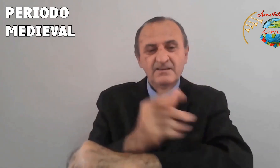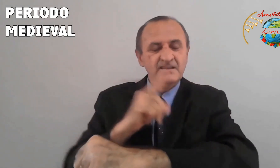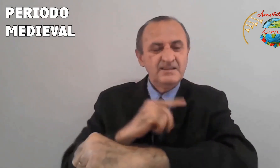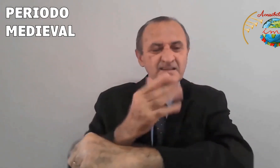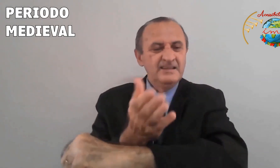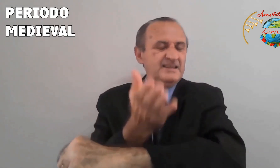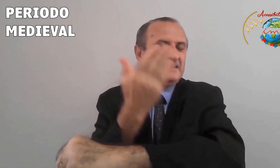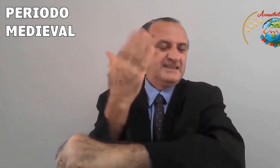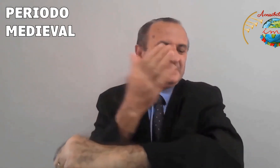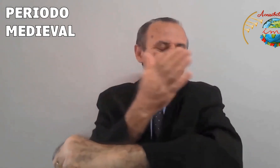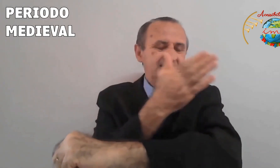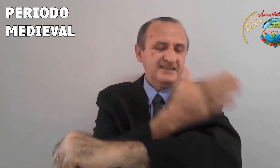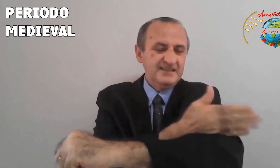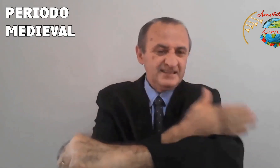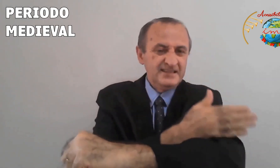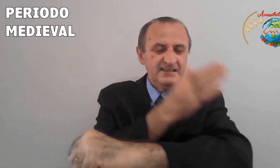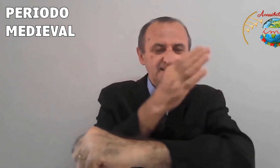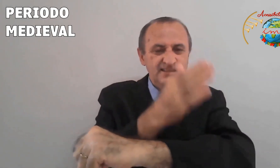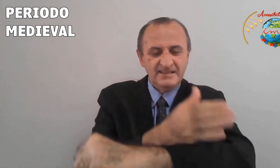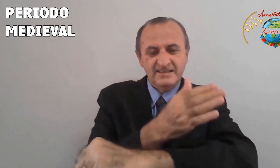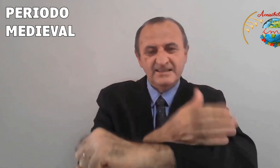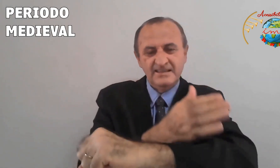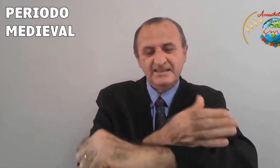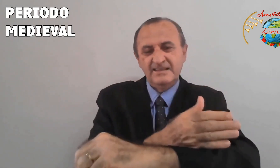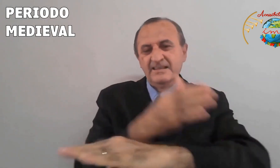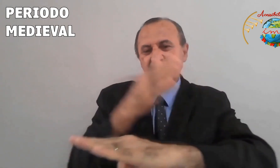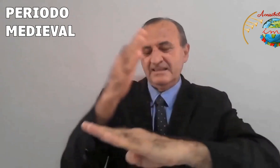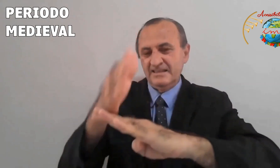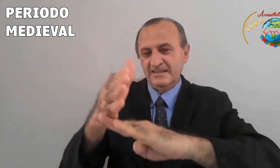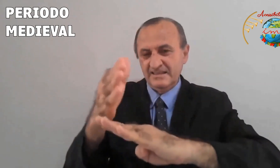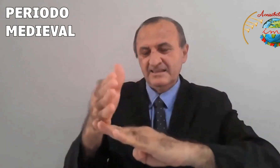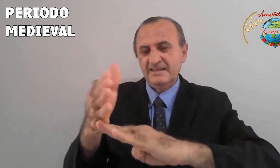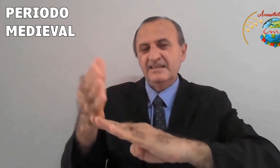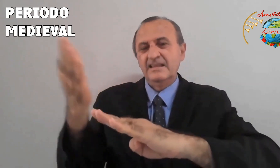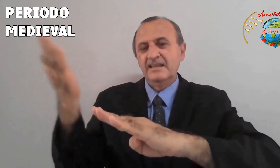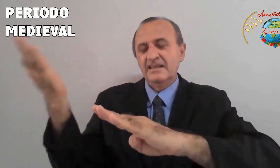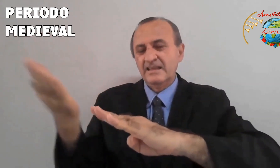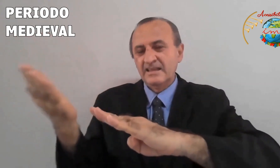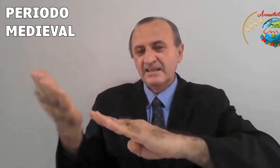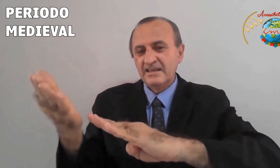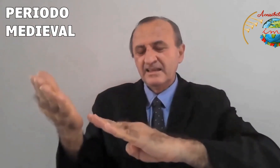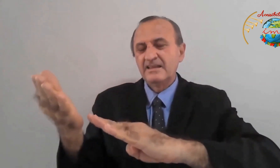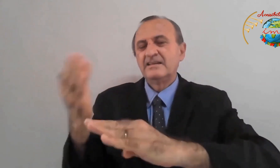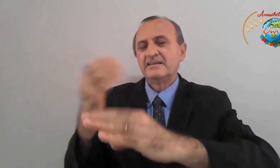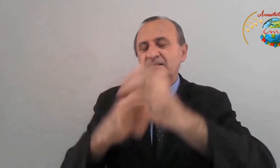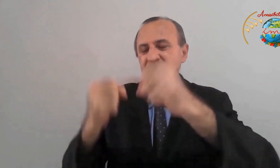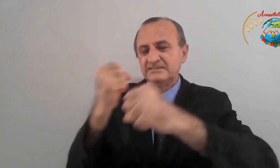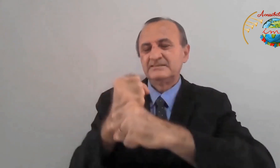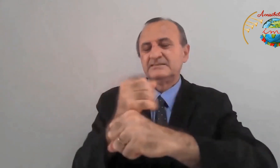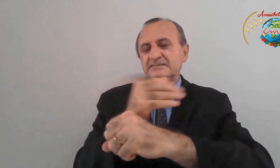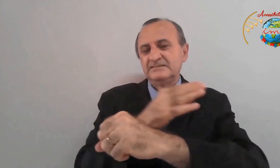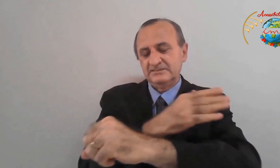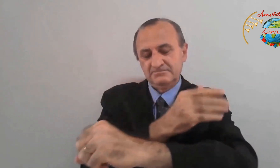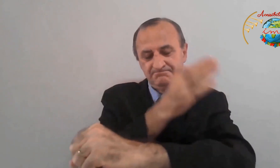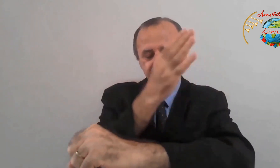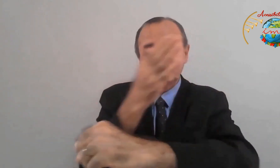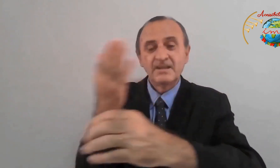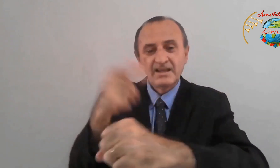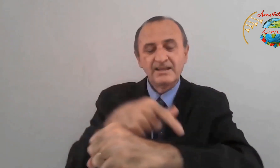medieval. Nós temos a Idade Antiga, o período medieval, o período contemporâneo, moderno.